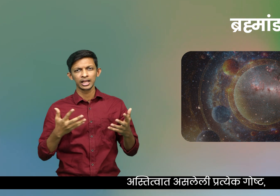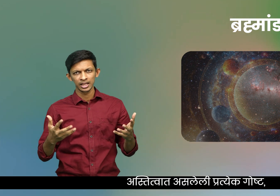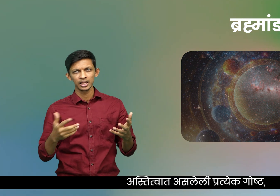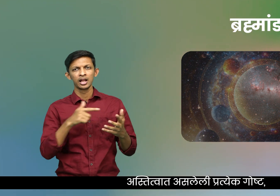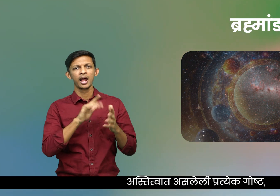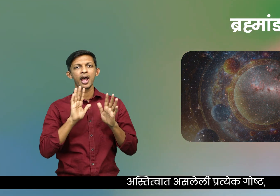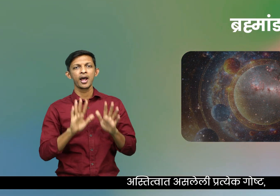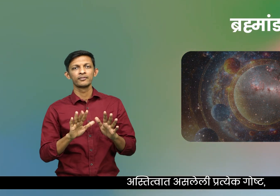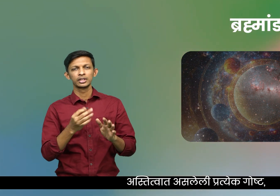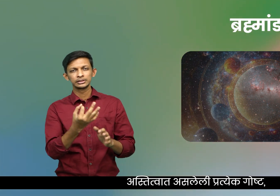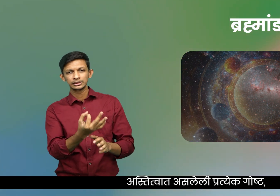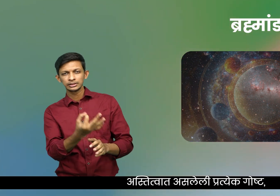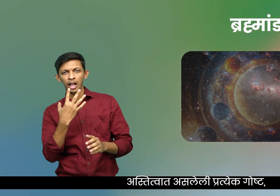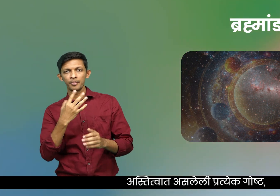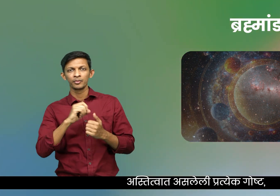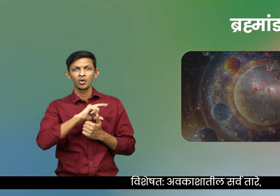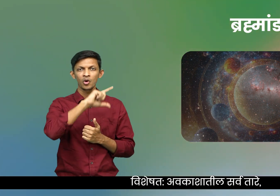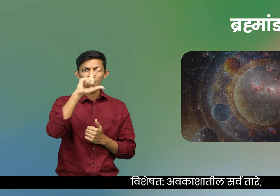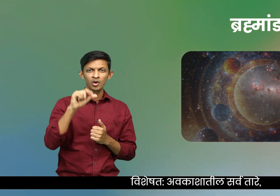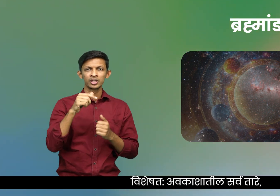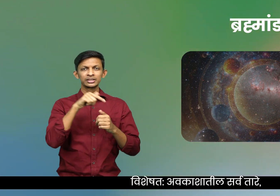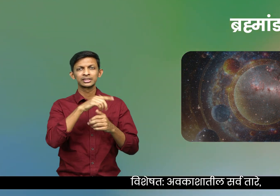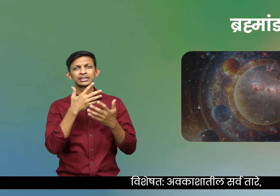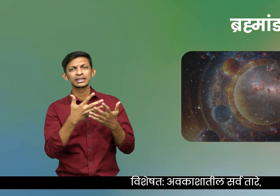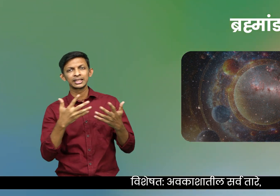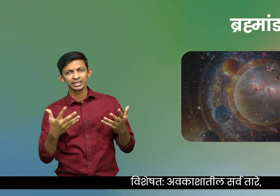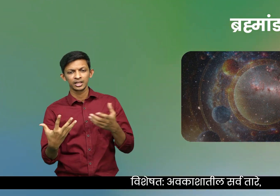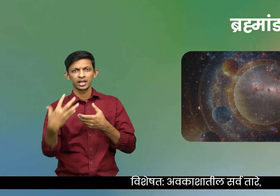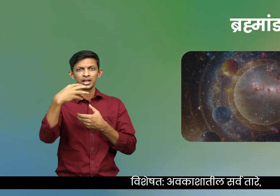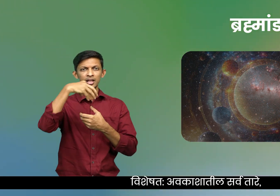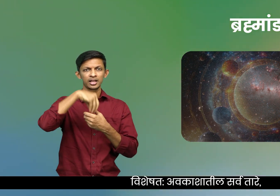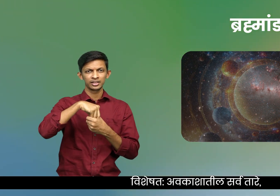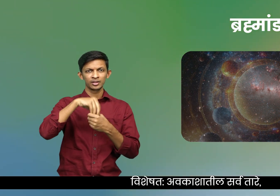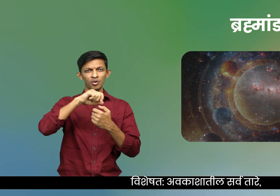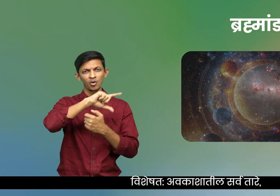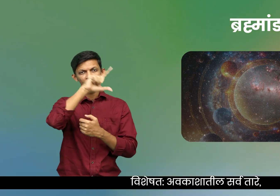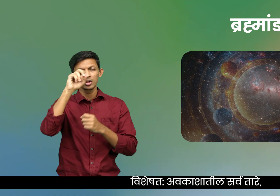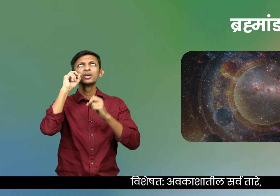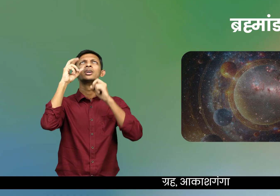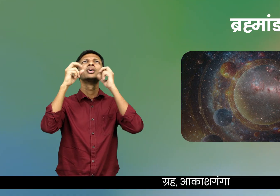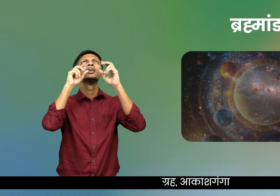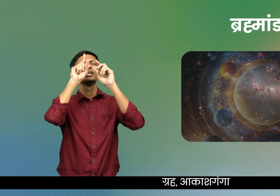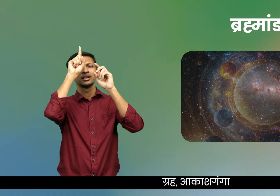अस्तित्वात असलेली प्रत्येक गोष्ट, विशेषतः अवकाशातील सर्व तारे, ग्रह,